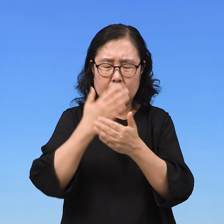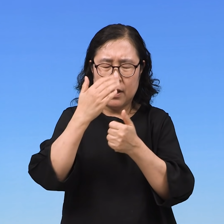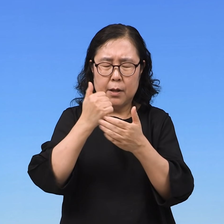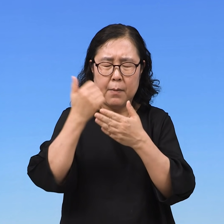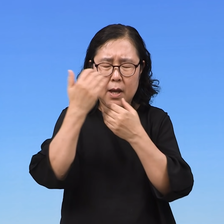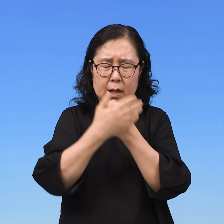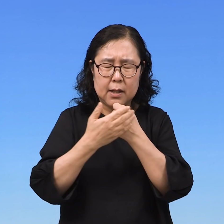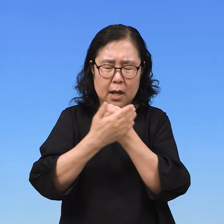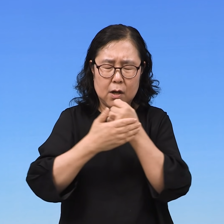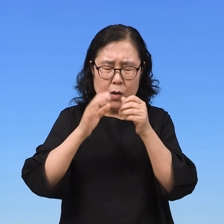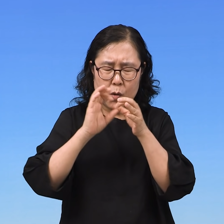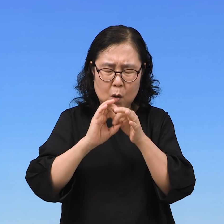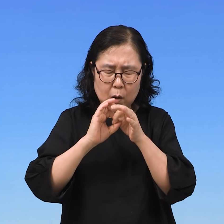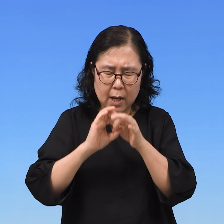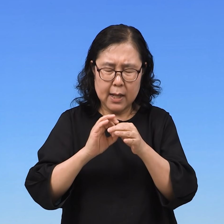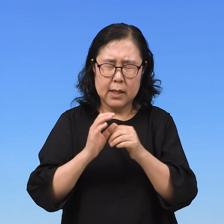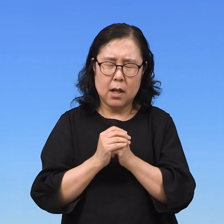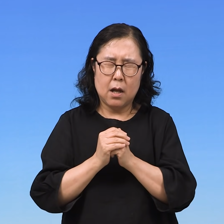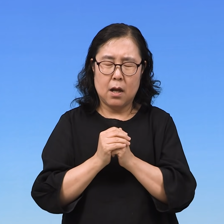하나님의 은혜가